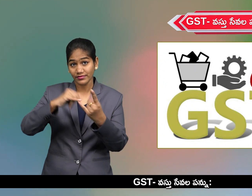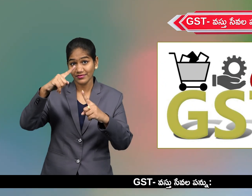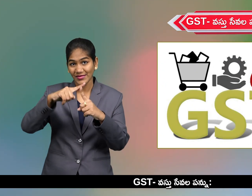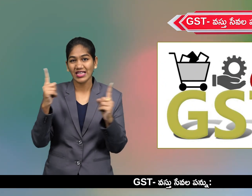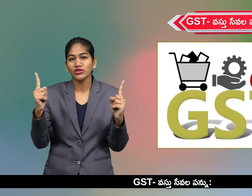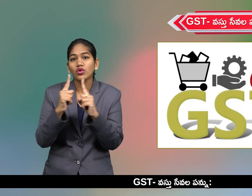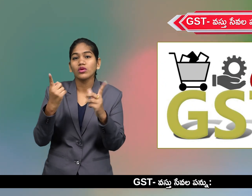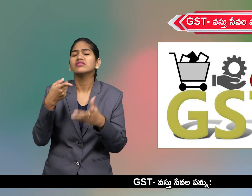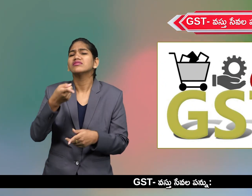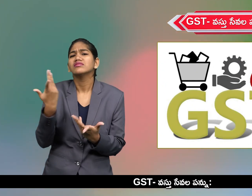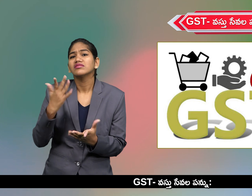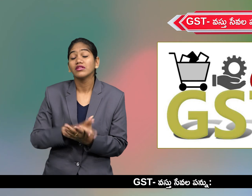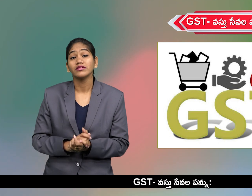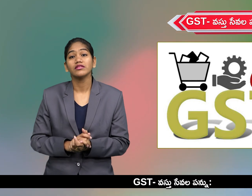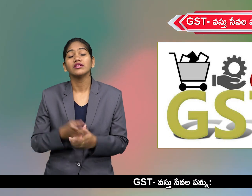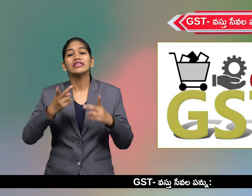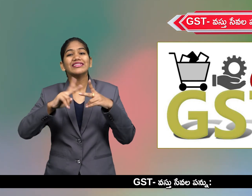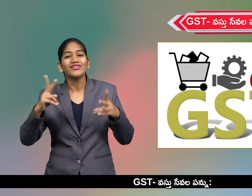జీఎస్టీ వస్తు సేవల పన్ను.